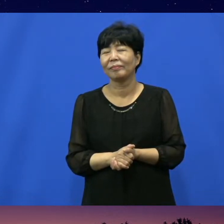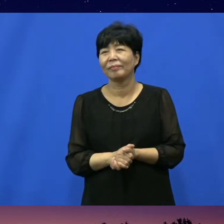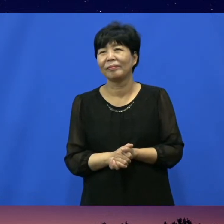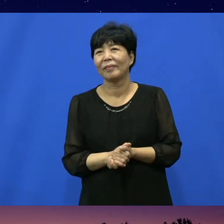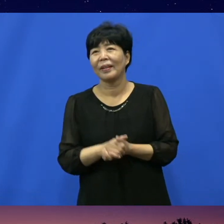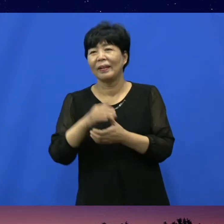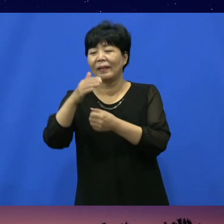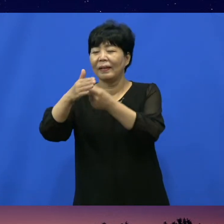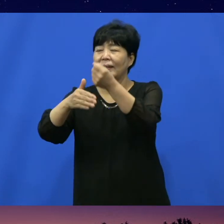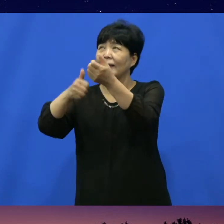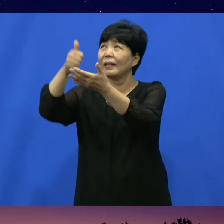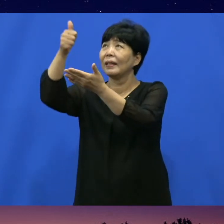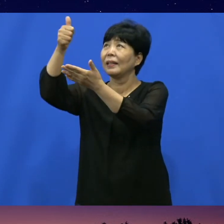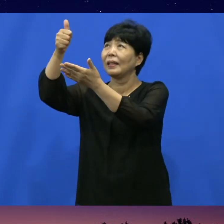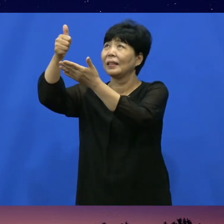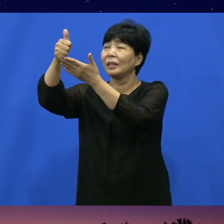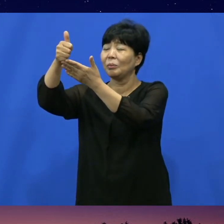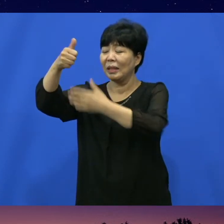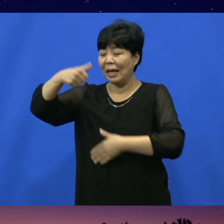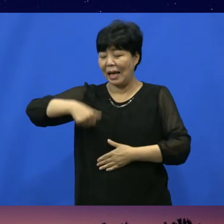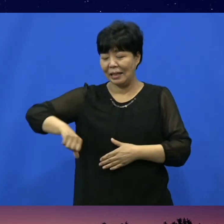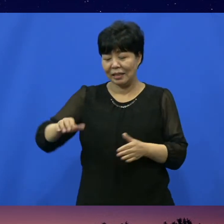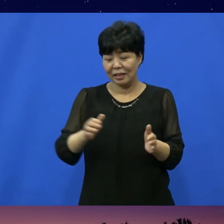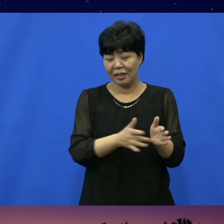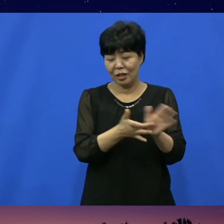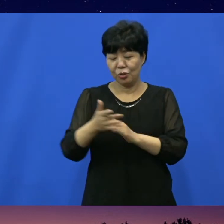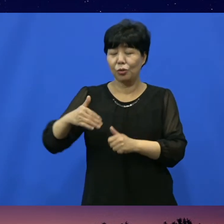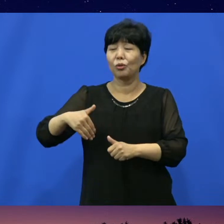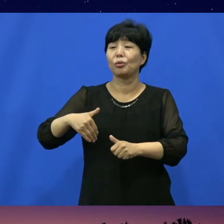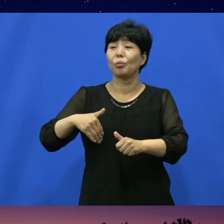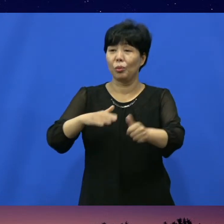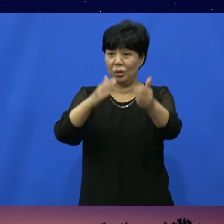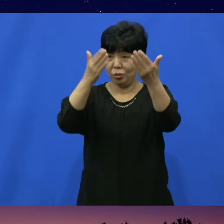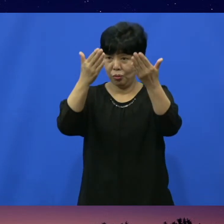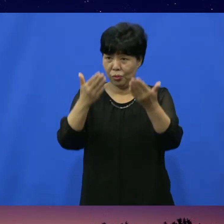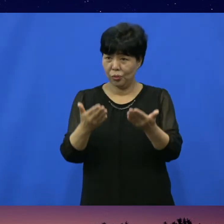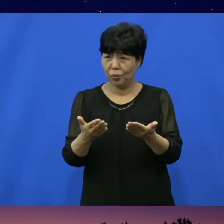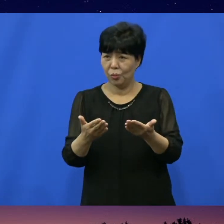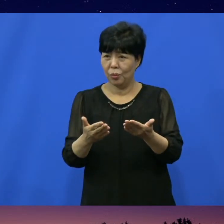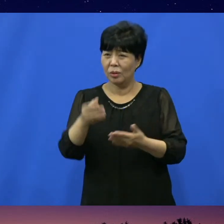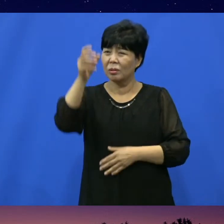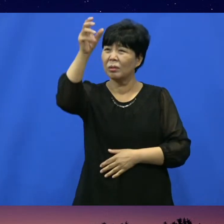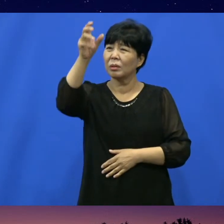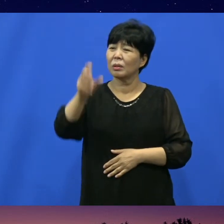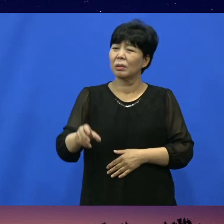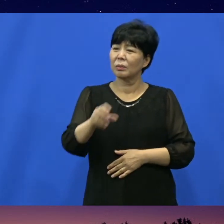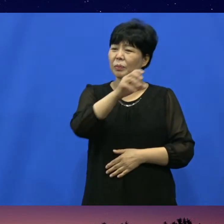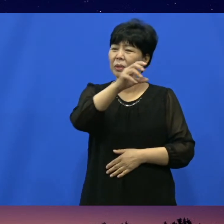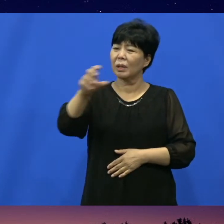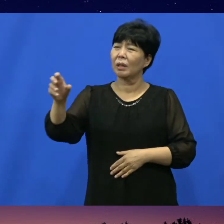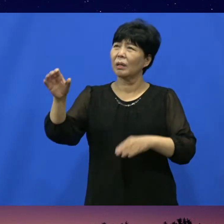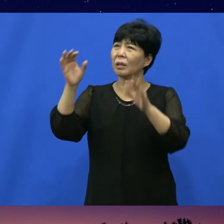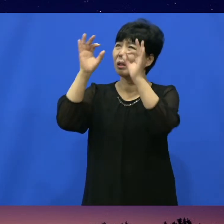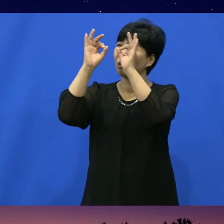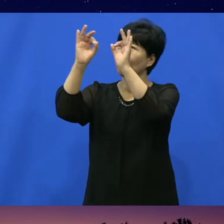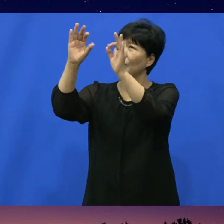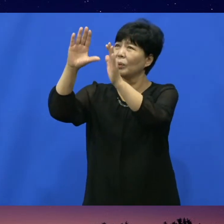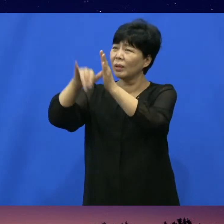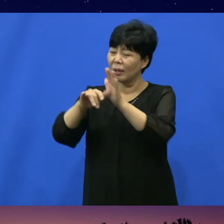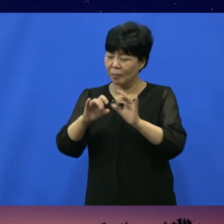그러니까 하나님이 우리에게 아들을 주시면서 들려주신 음성, 그 십자가 앞에 설 때마다 넌 나에게 너무도 소중해,